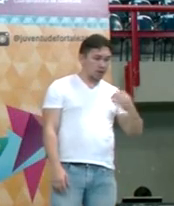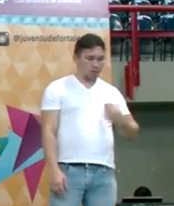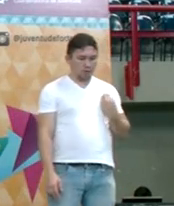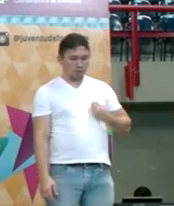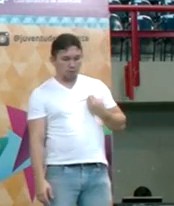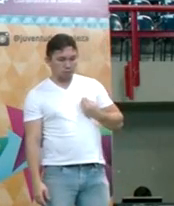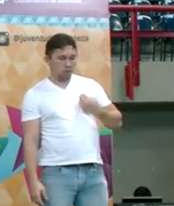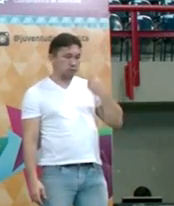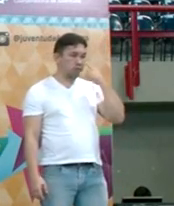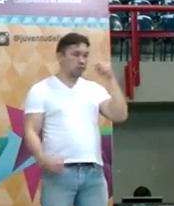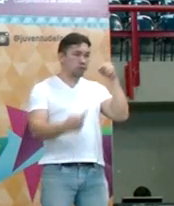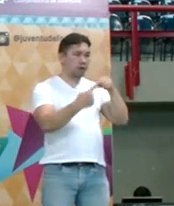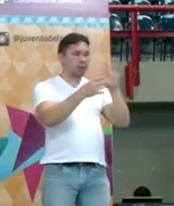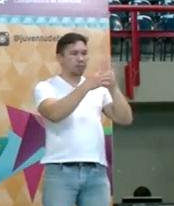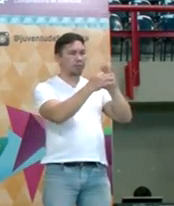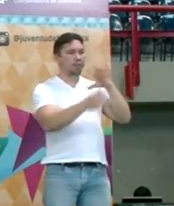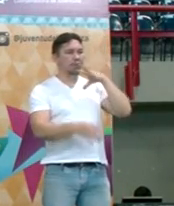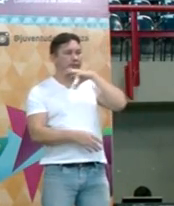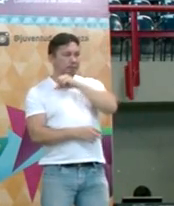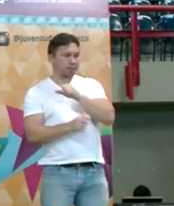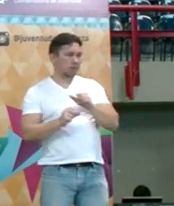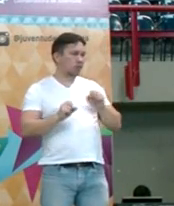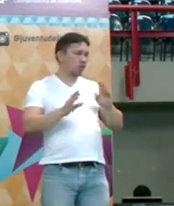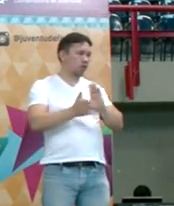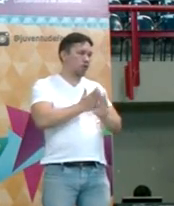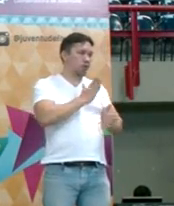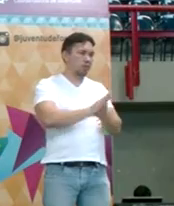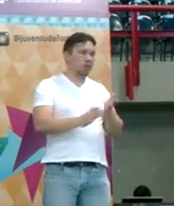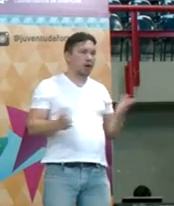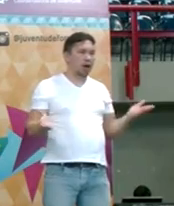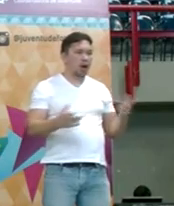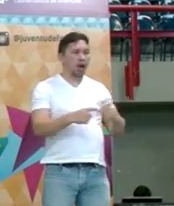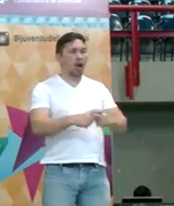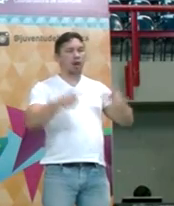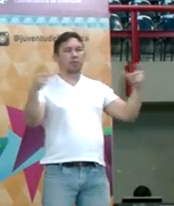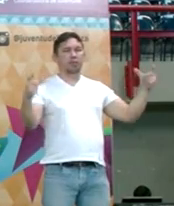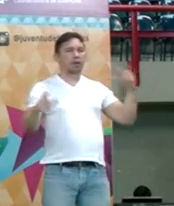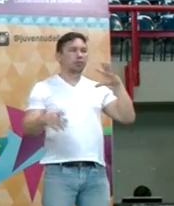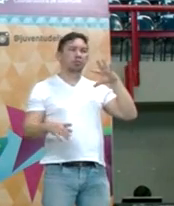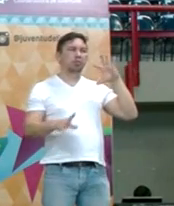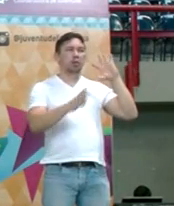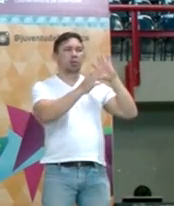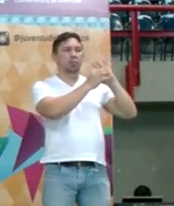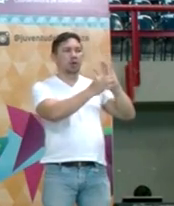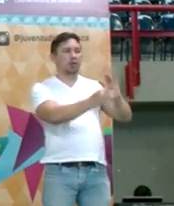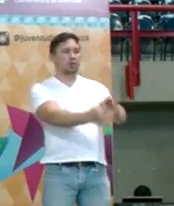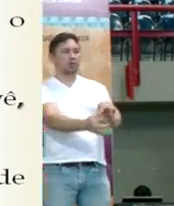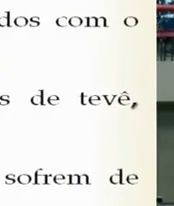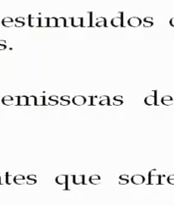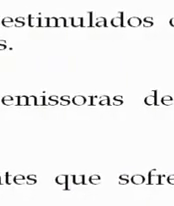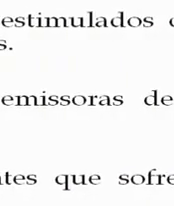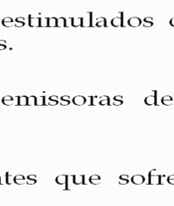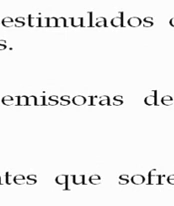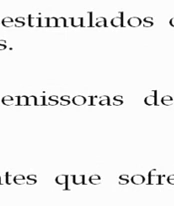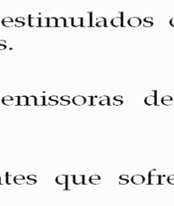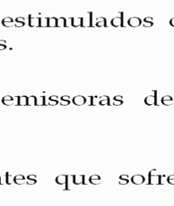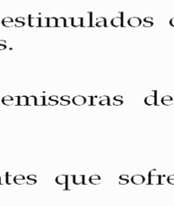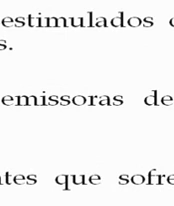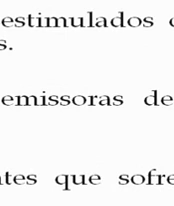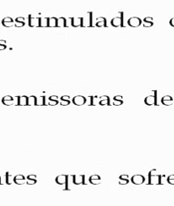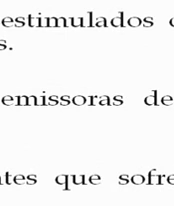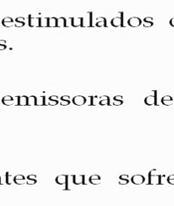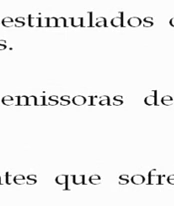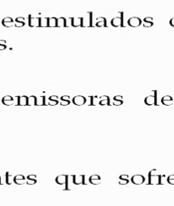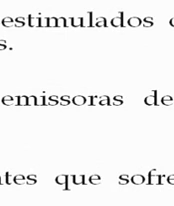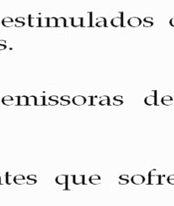cotidiano ou advérbio pelo contexto, tá certo? A maioria das vezes é pelo contexto. Bem, a sexta questão diz